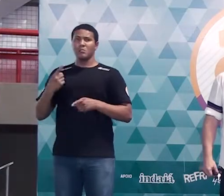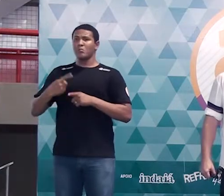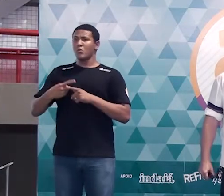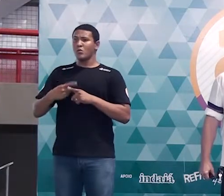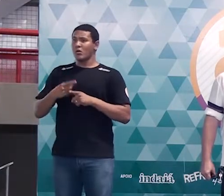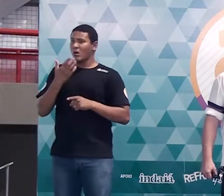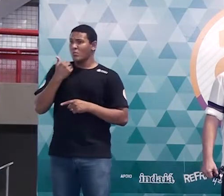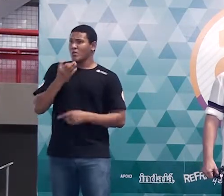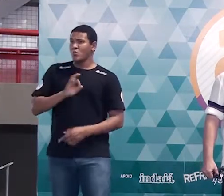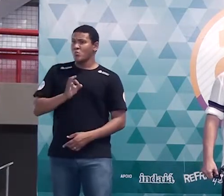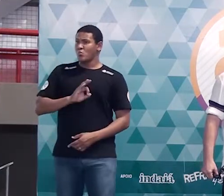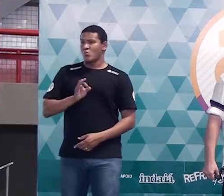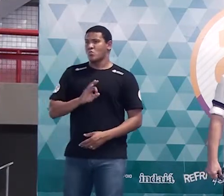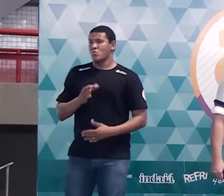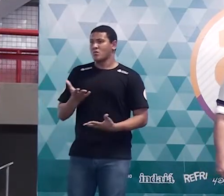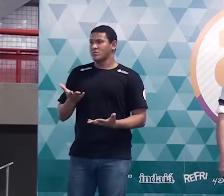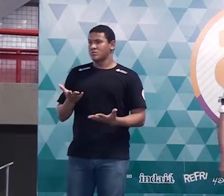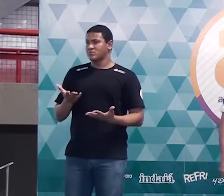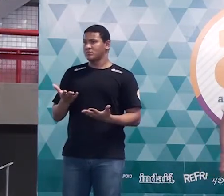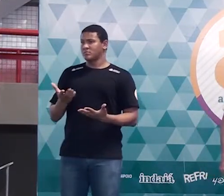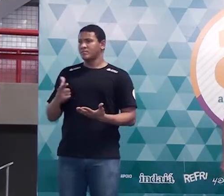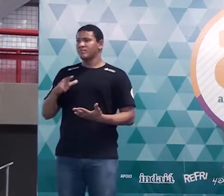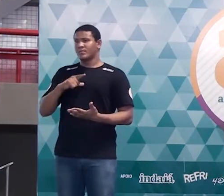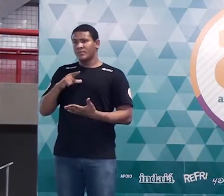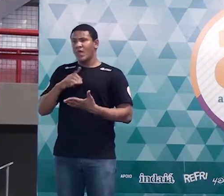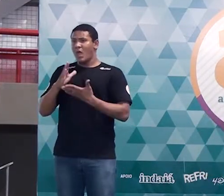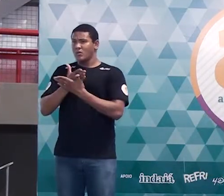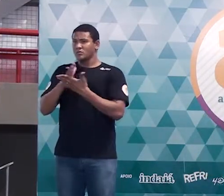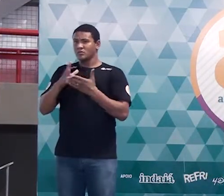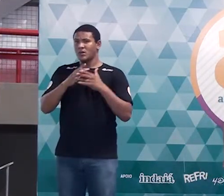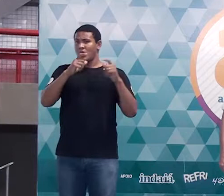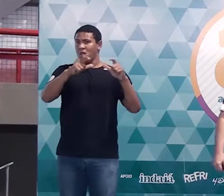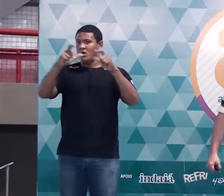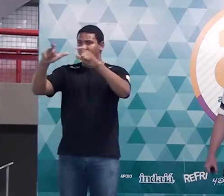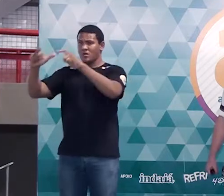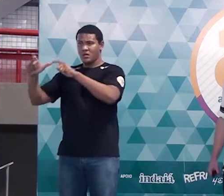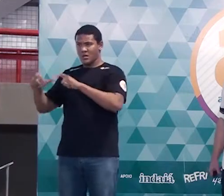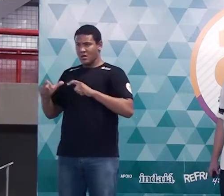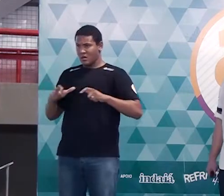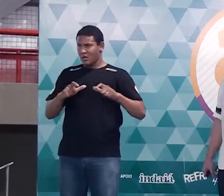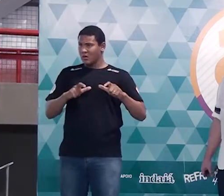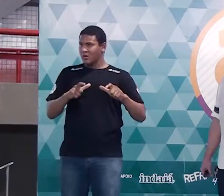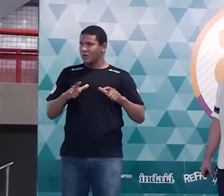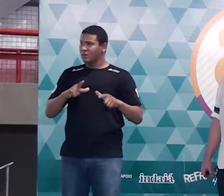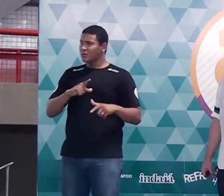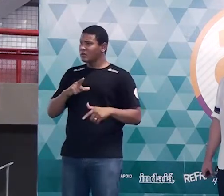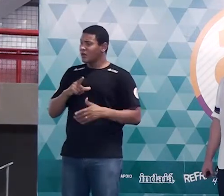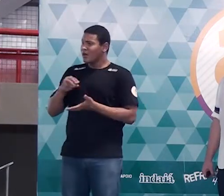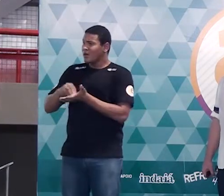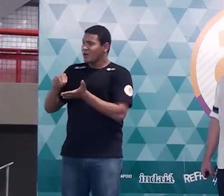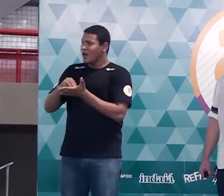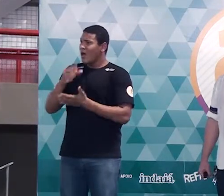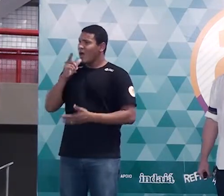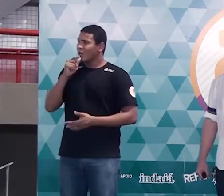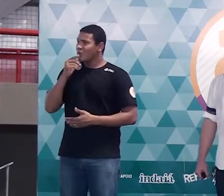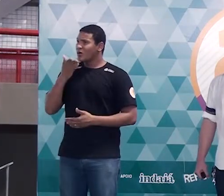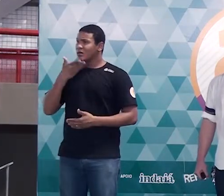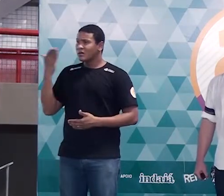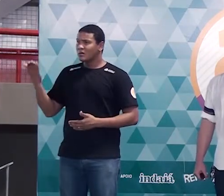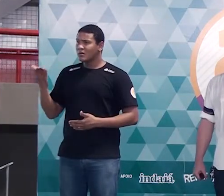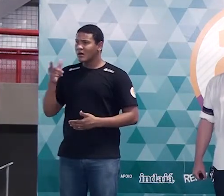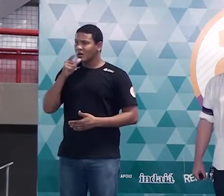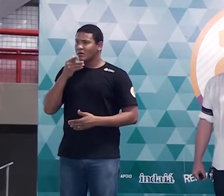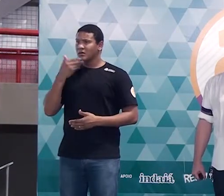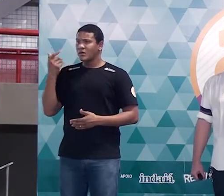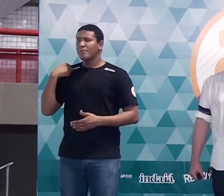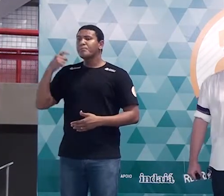tem o que comer. Existem certas localidades em que falta até a água para beber. Imagine o que é você estar